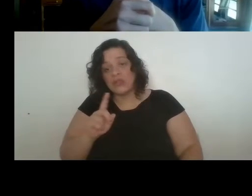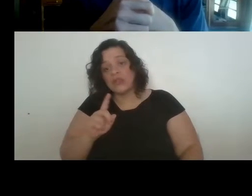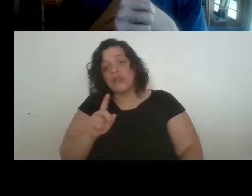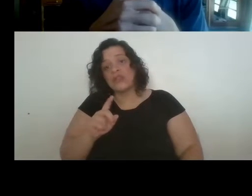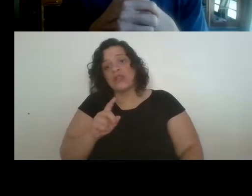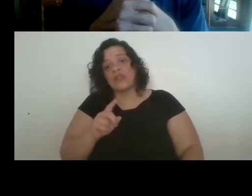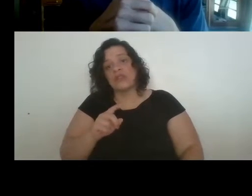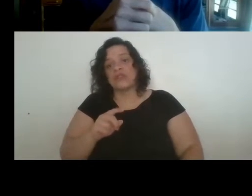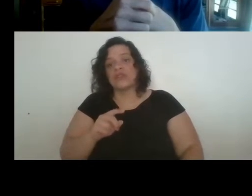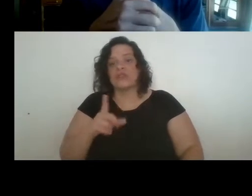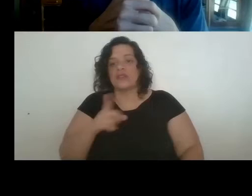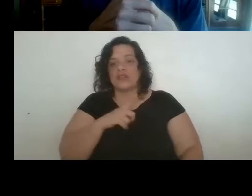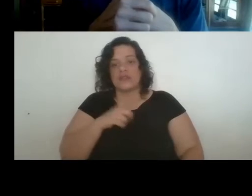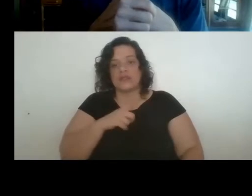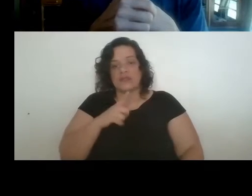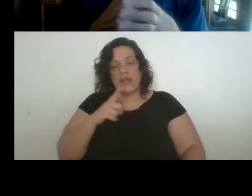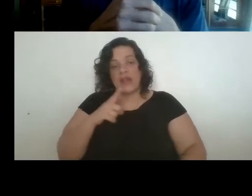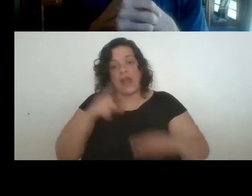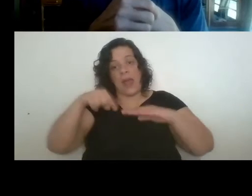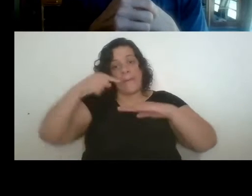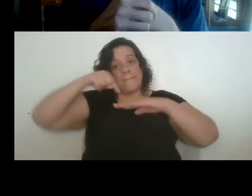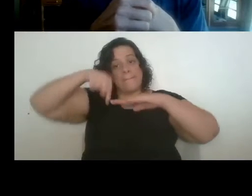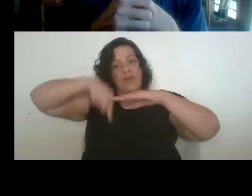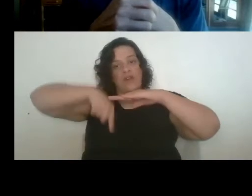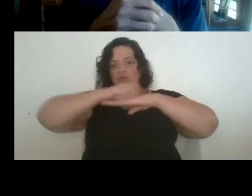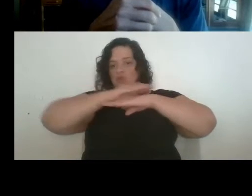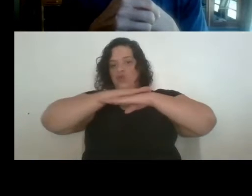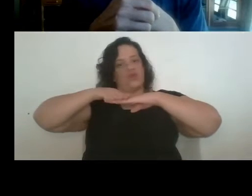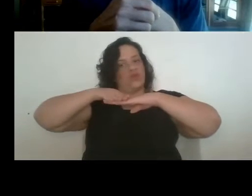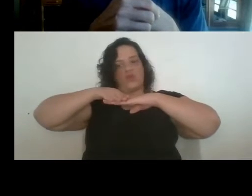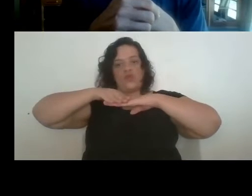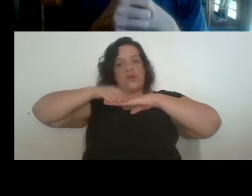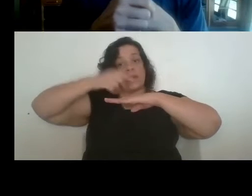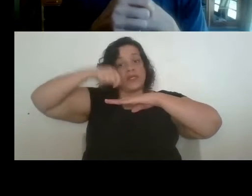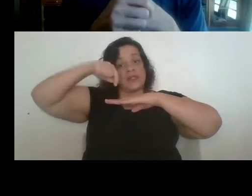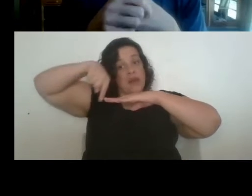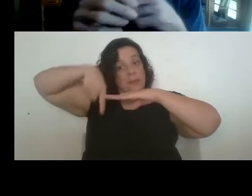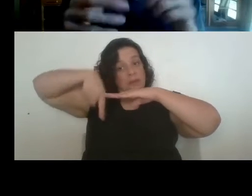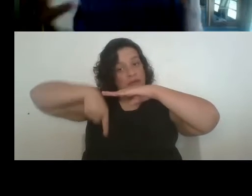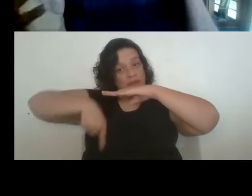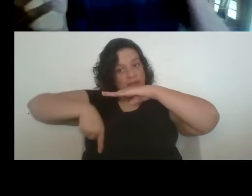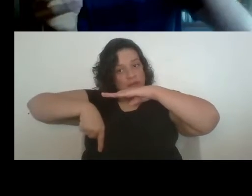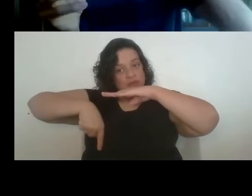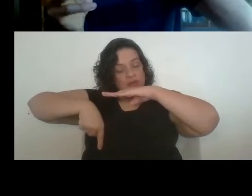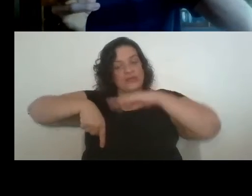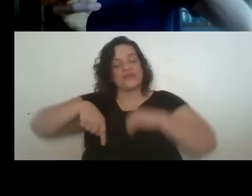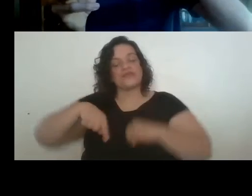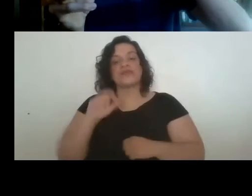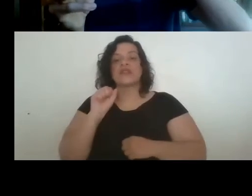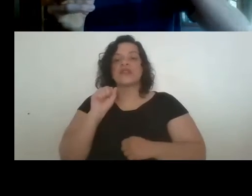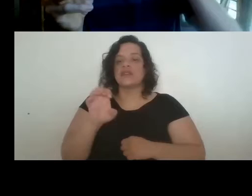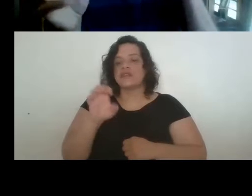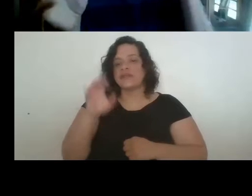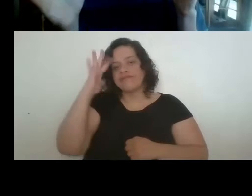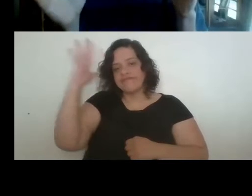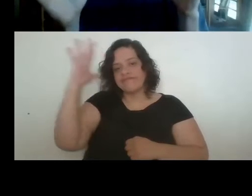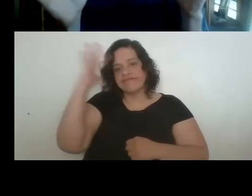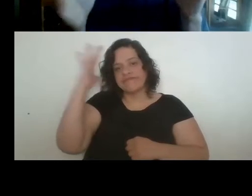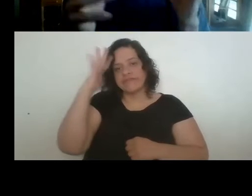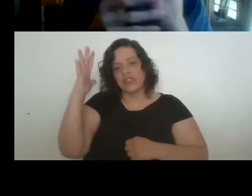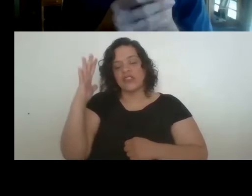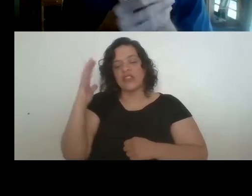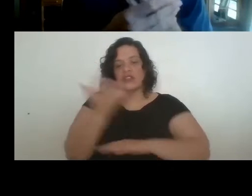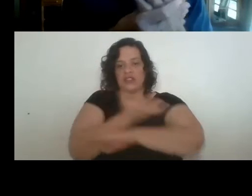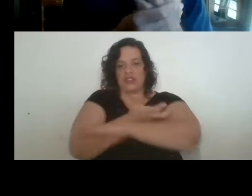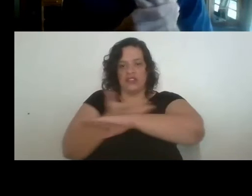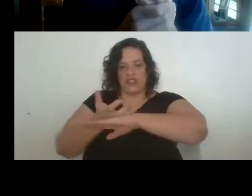na profundidade que a gente vai infiltrar. Então, se eu tenho imaginando que meu jardim vai ter, por